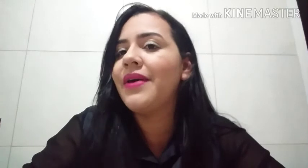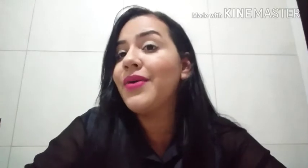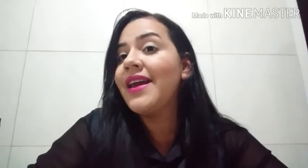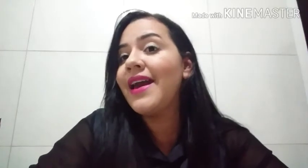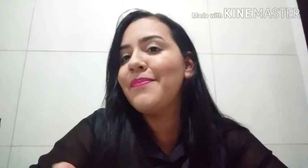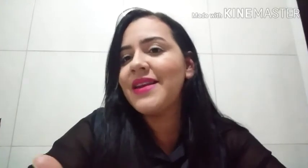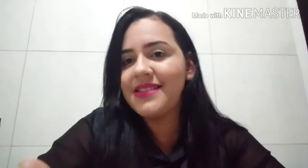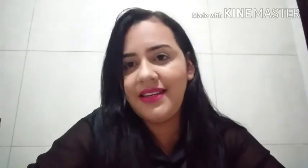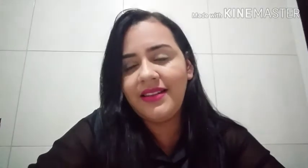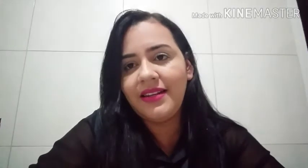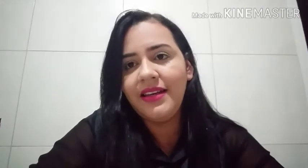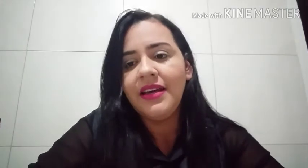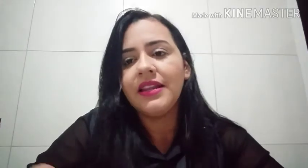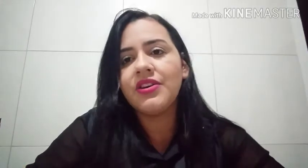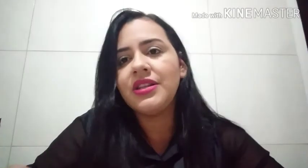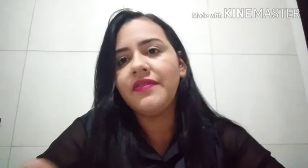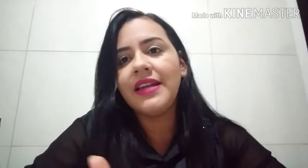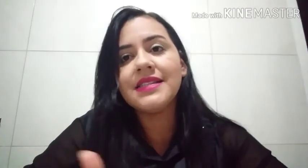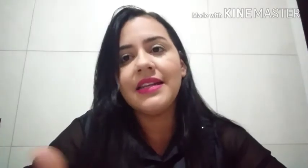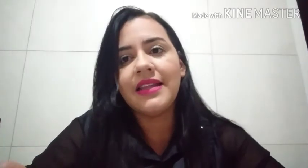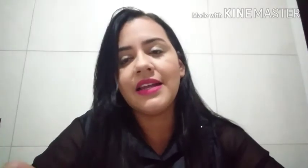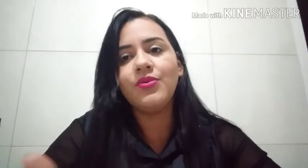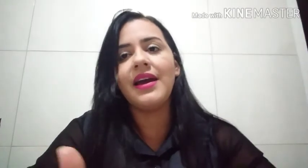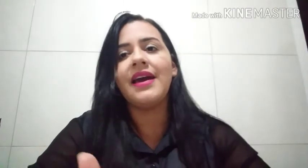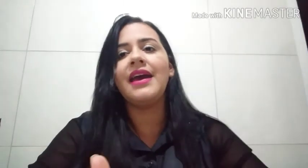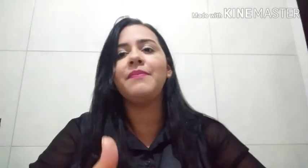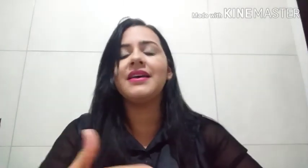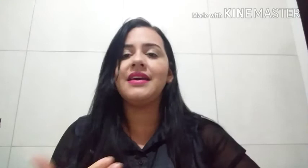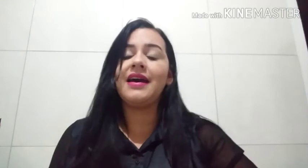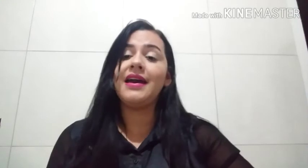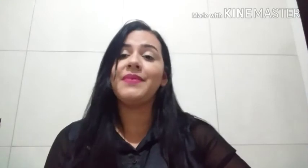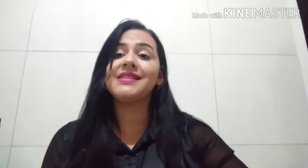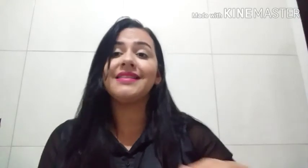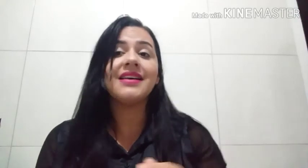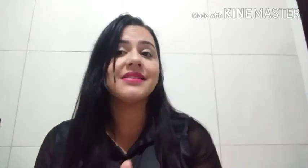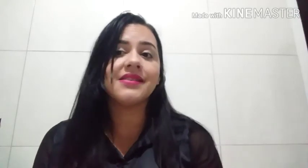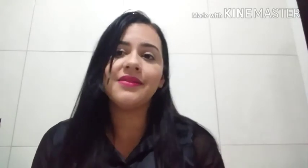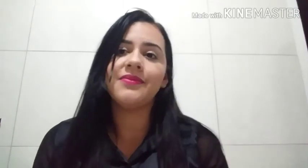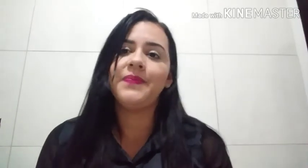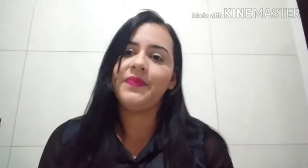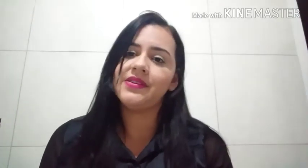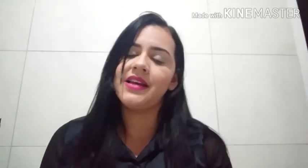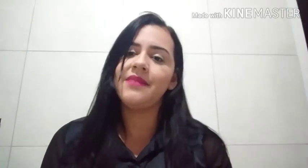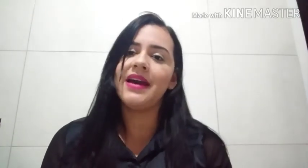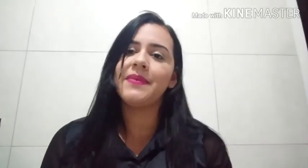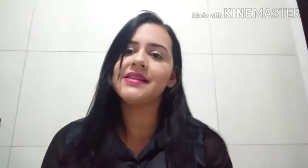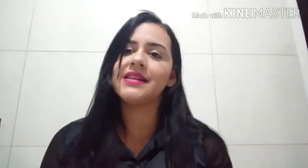que representa, né? Então, a gente vê nessa literatura a representação, sabe? A representação